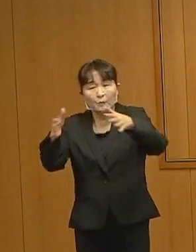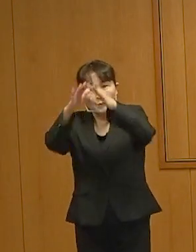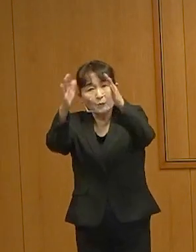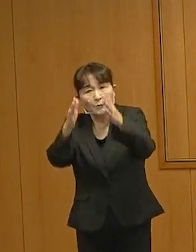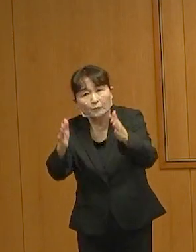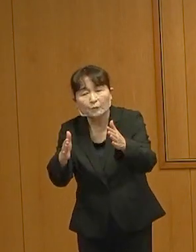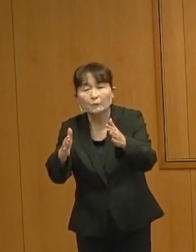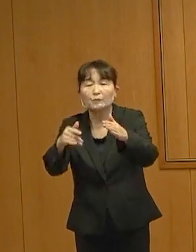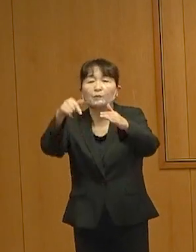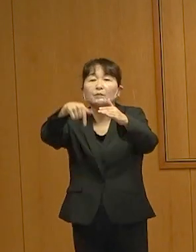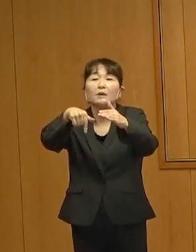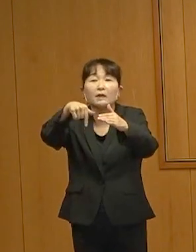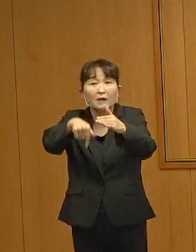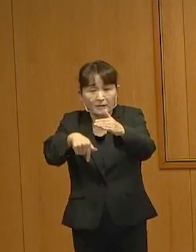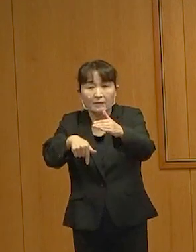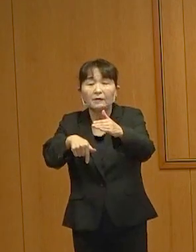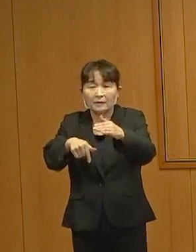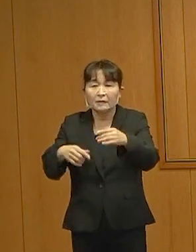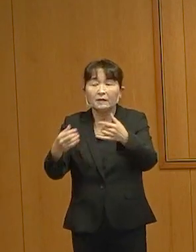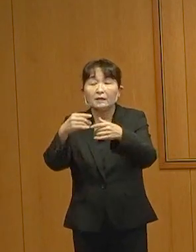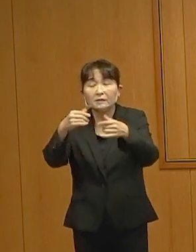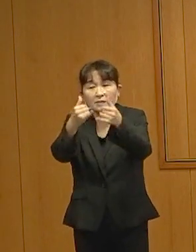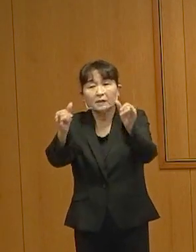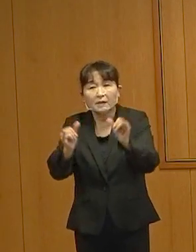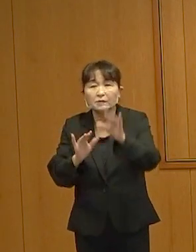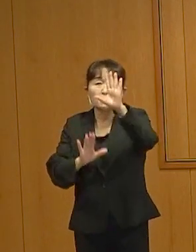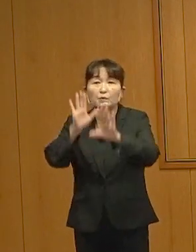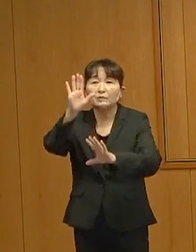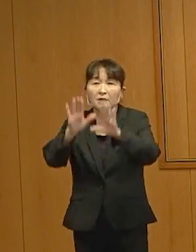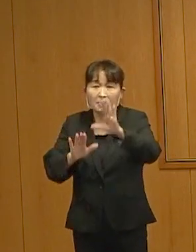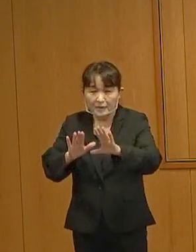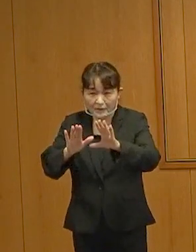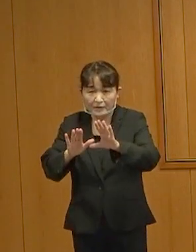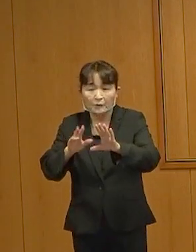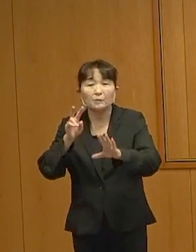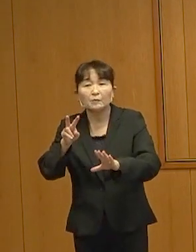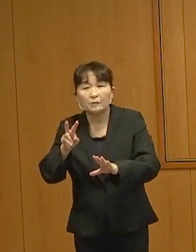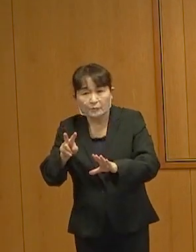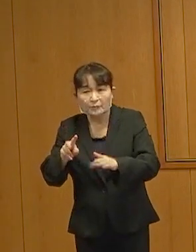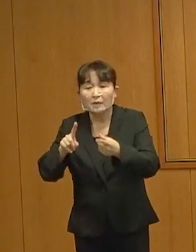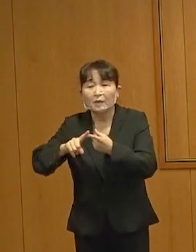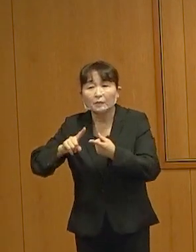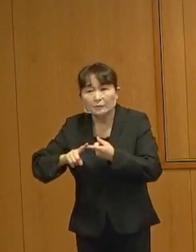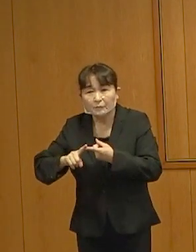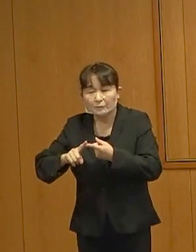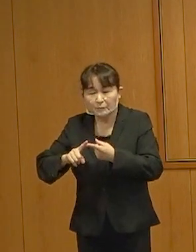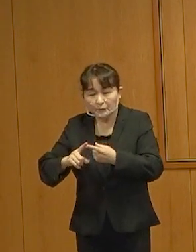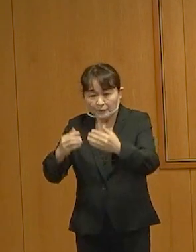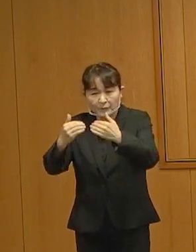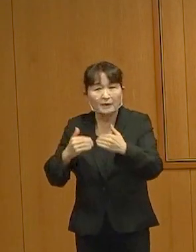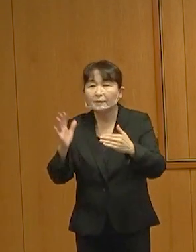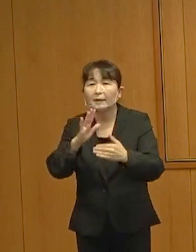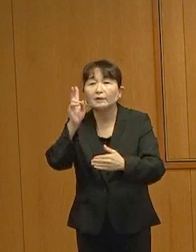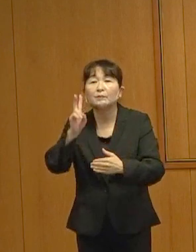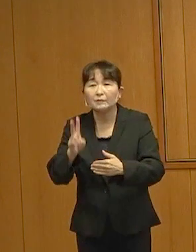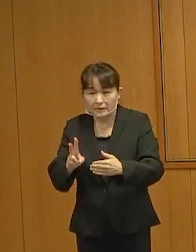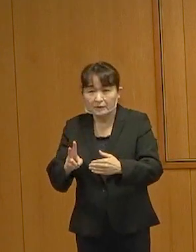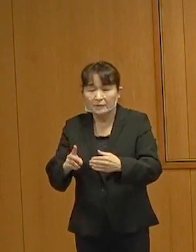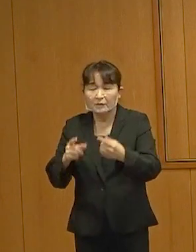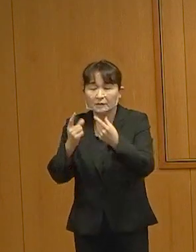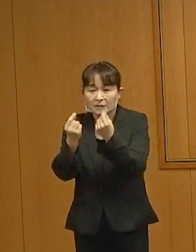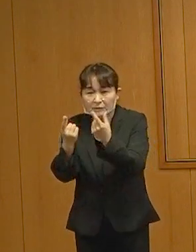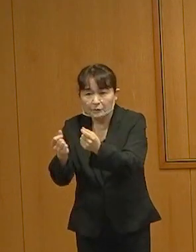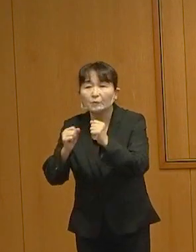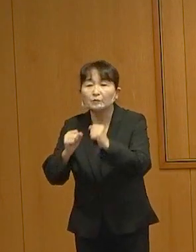まり、社会情勢に、まあ、ウイルスをですね、そういうのに影響されないことも考慮していくべきでは